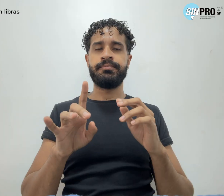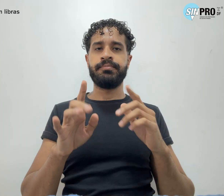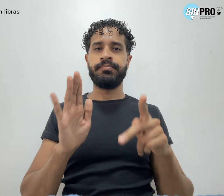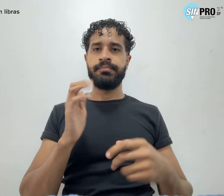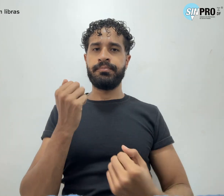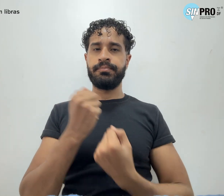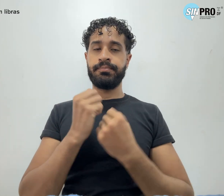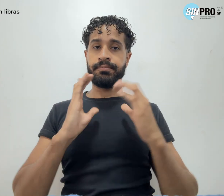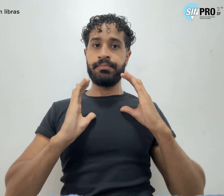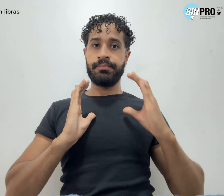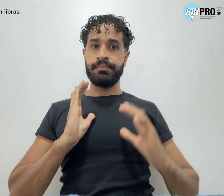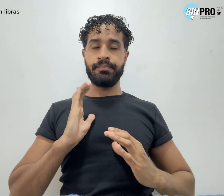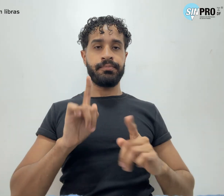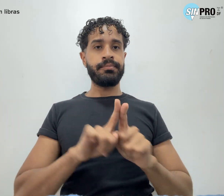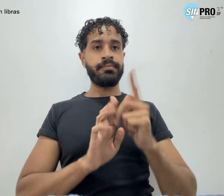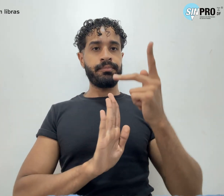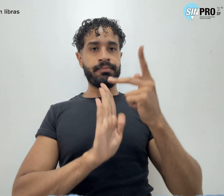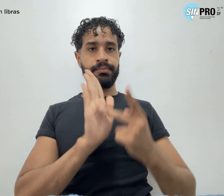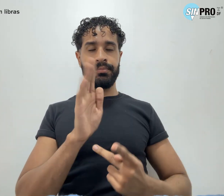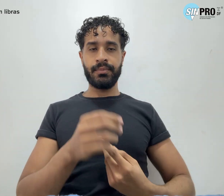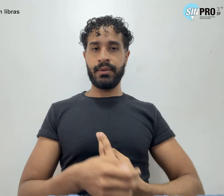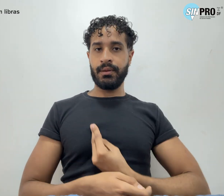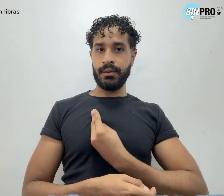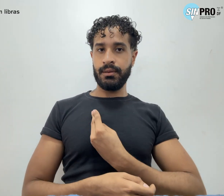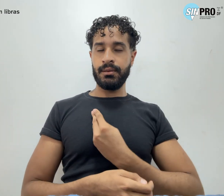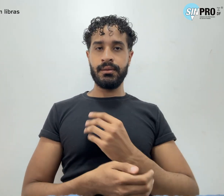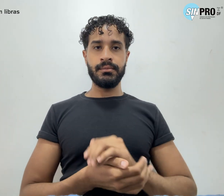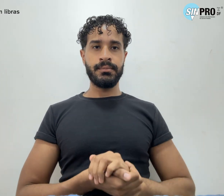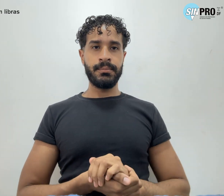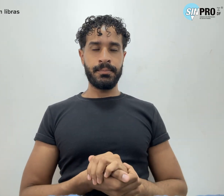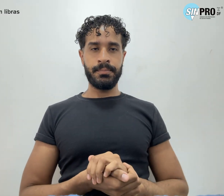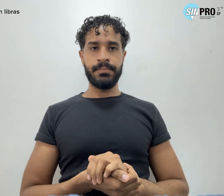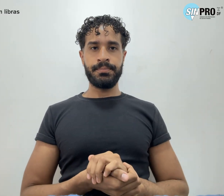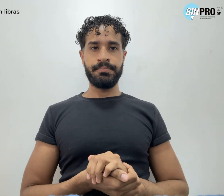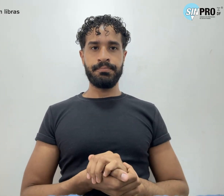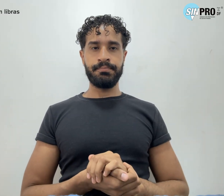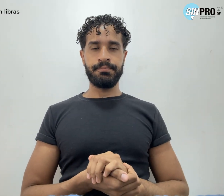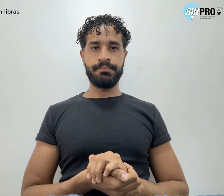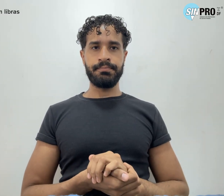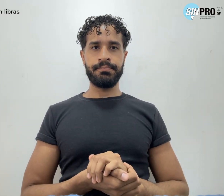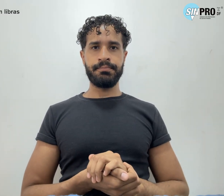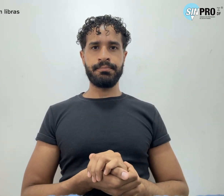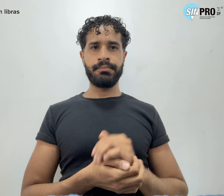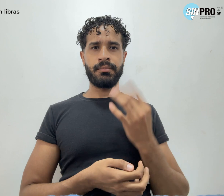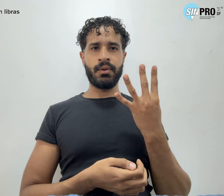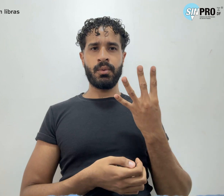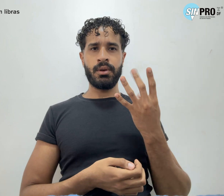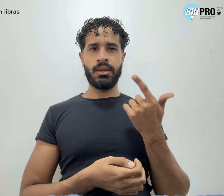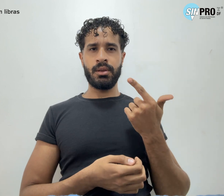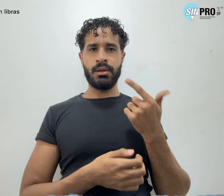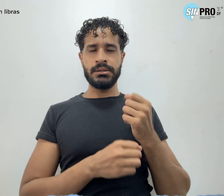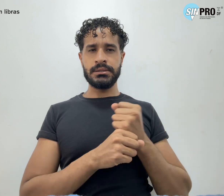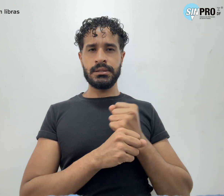cidadania e projeto de vida. Em seus 42 anos, a